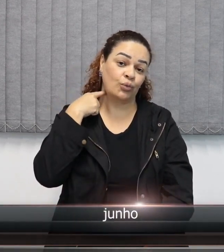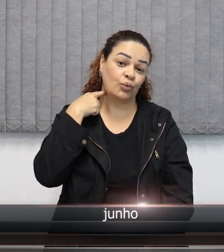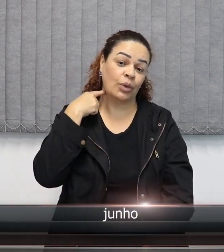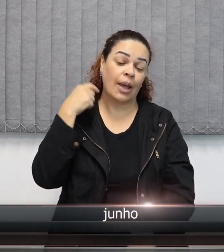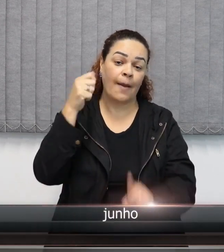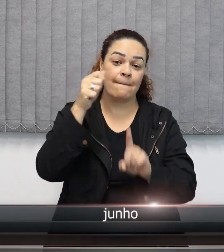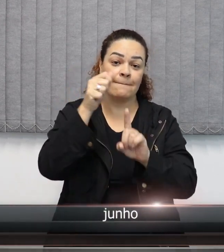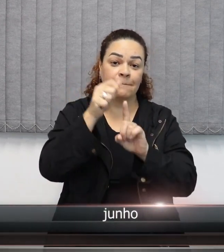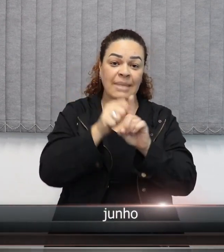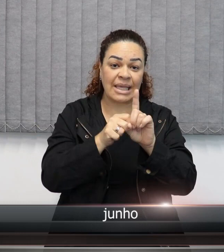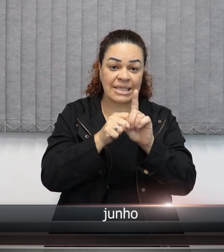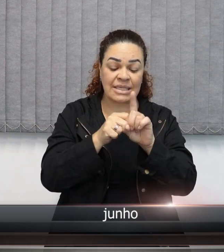junho,